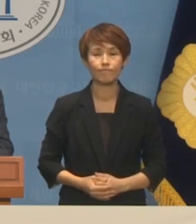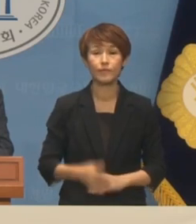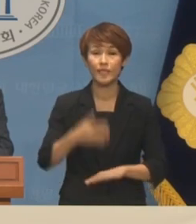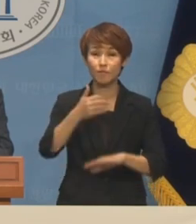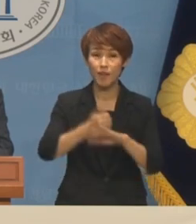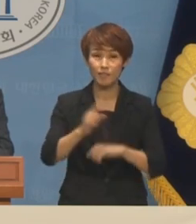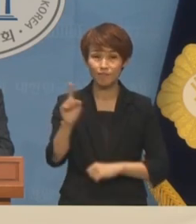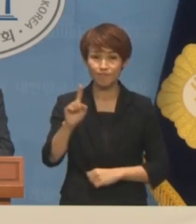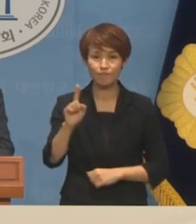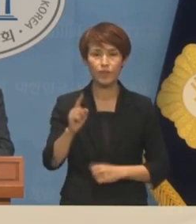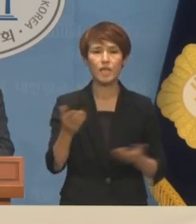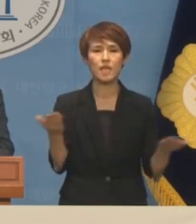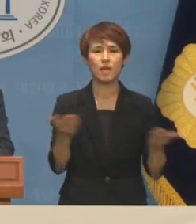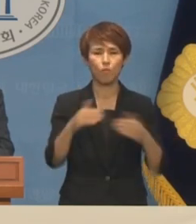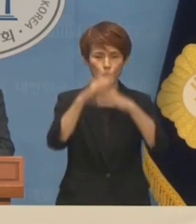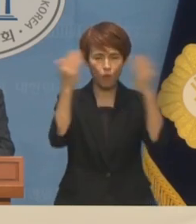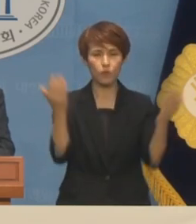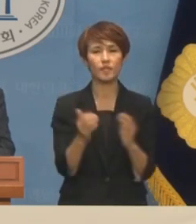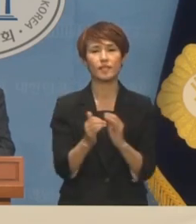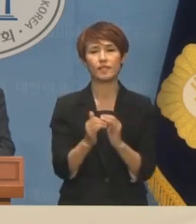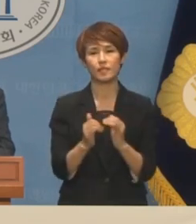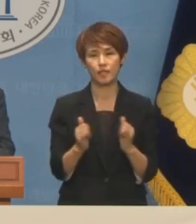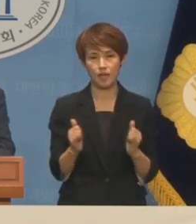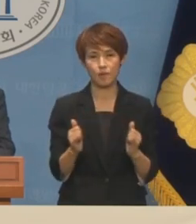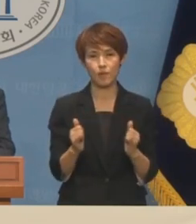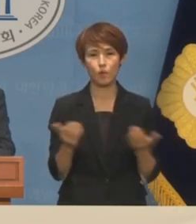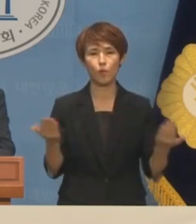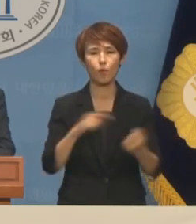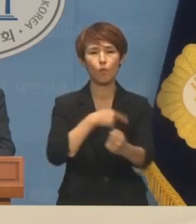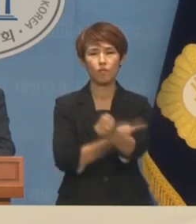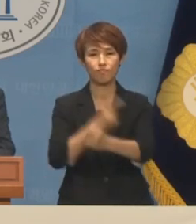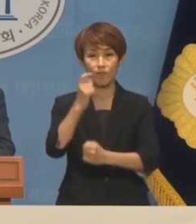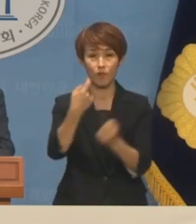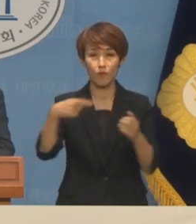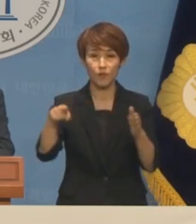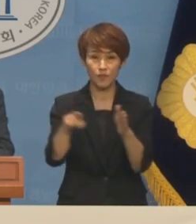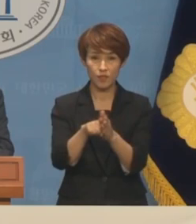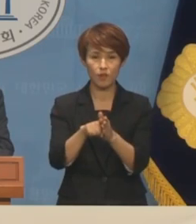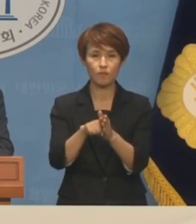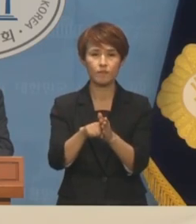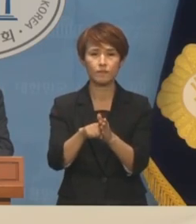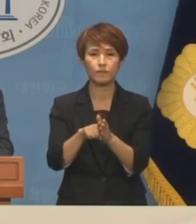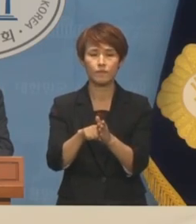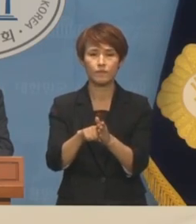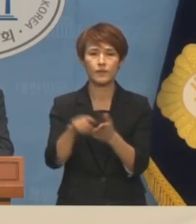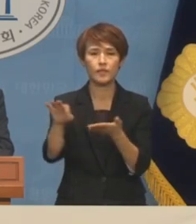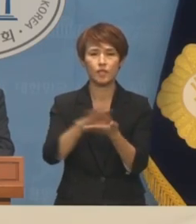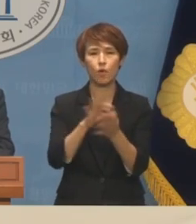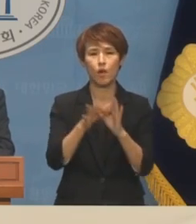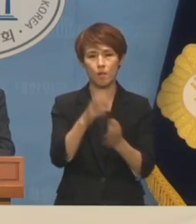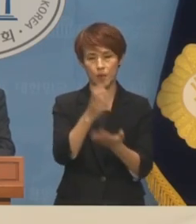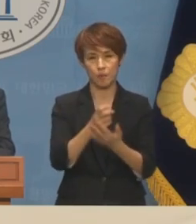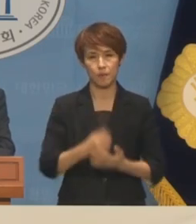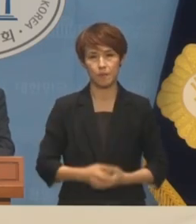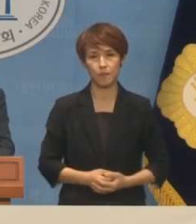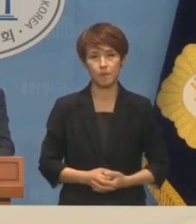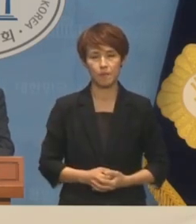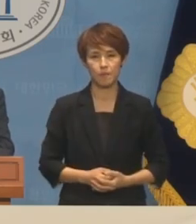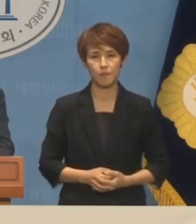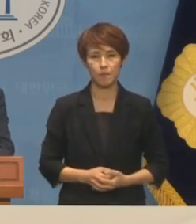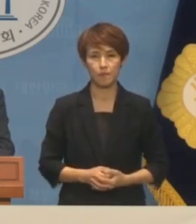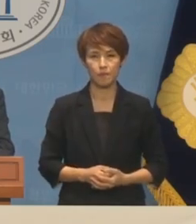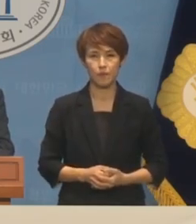마지막은 일하는 모든 사람의 노동권 강화를 위한 재정 법률안입니다. 플랫폼 기반